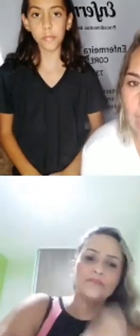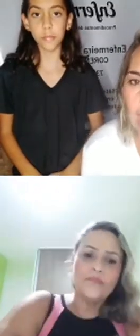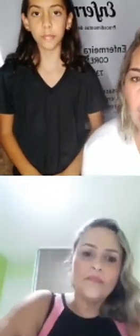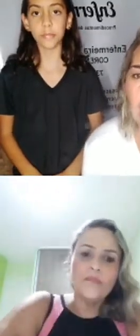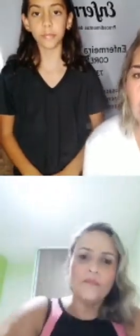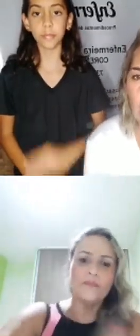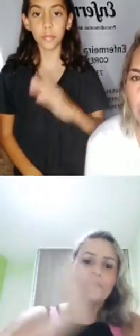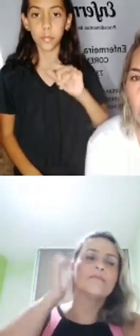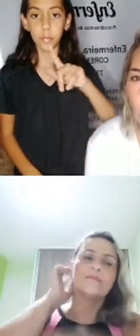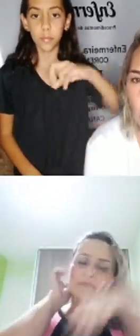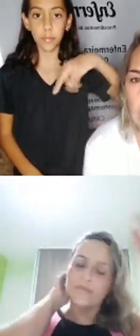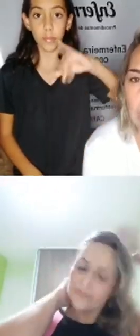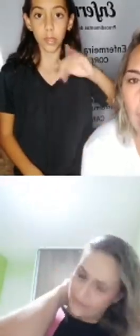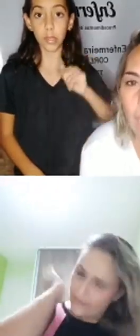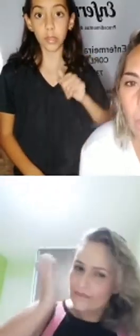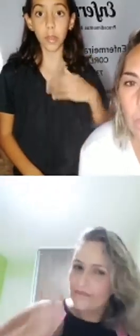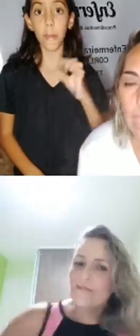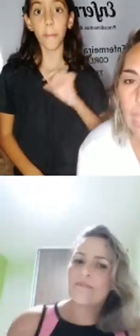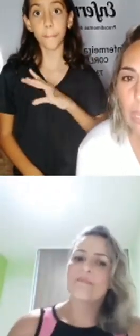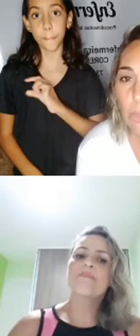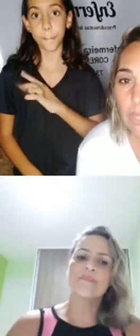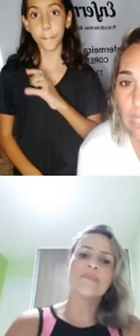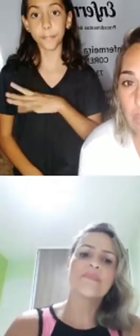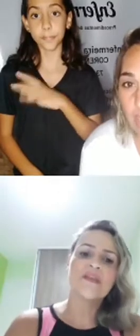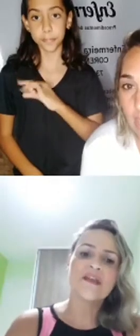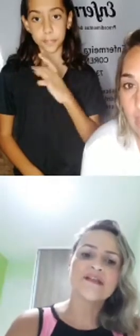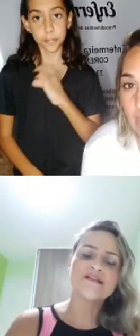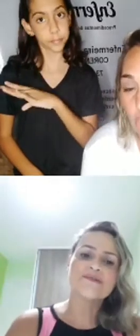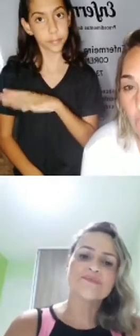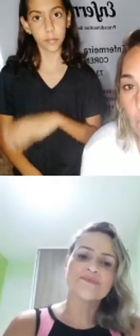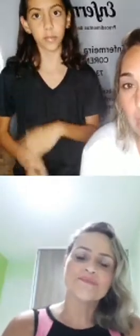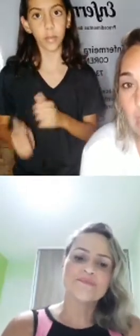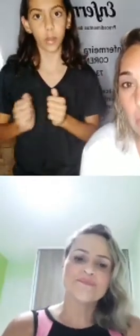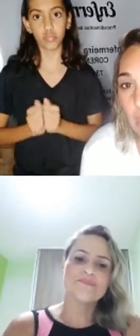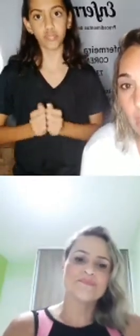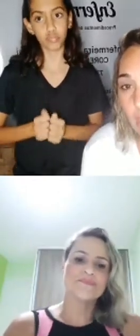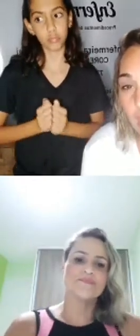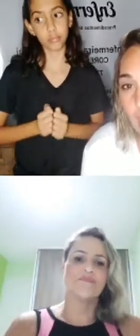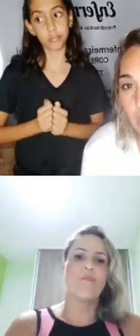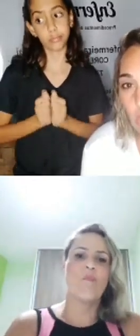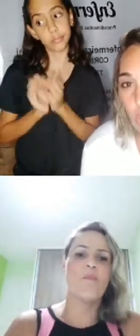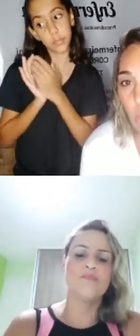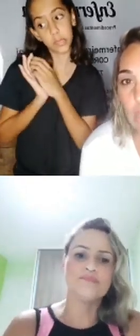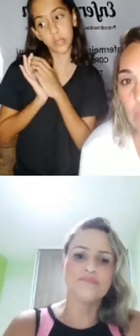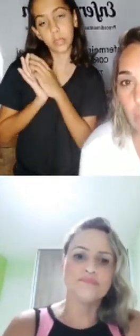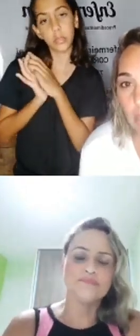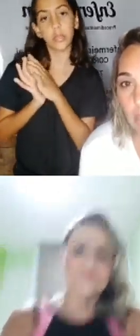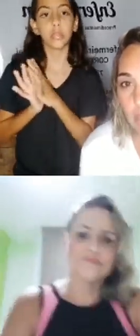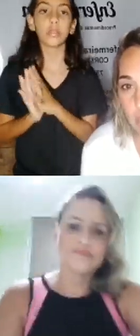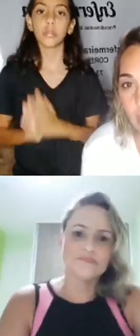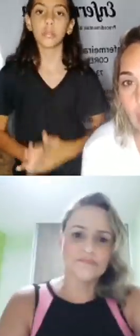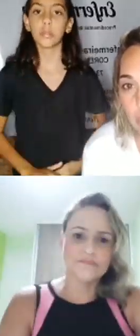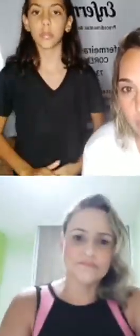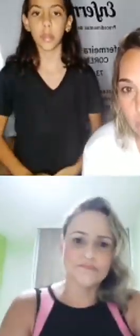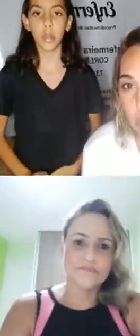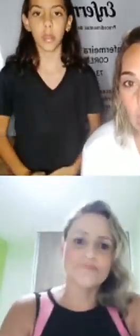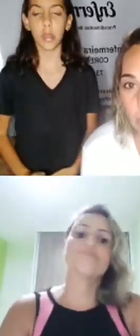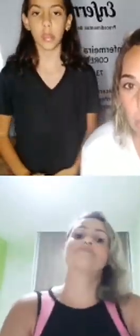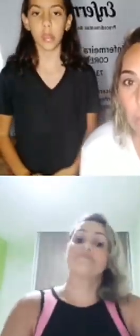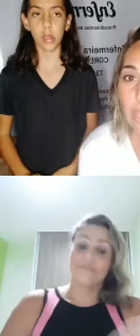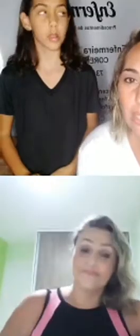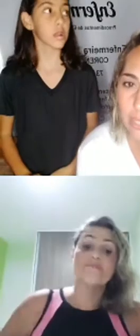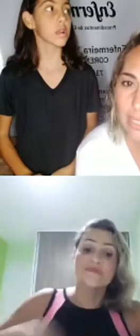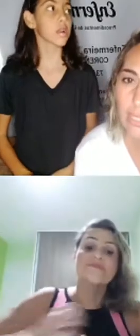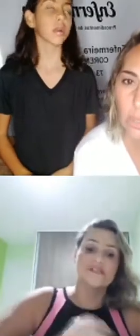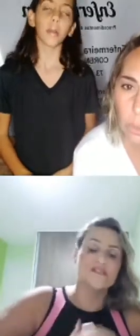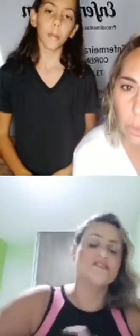uma clínica, até mesmo um hospital. E muitas vezes a gente tem percebido que casos de algumas doenças têm se agravado justamente